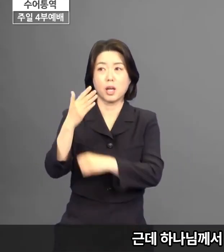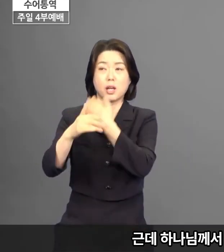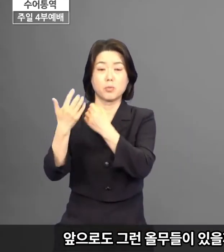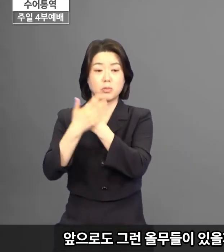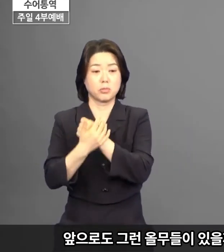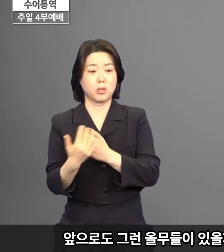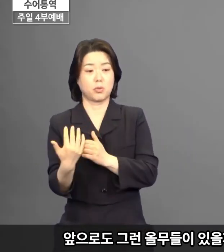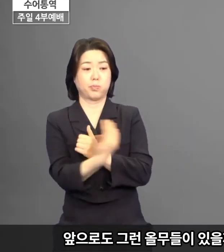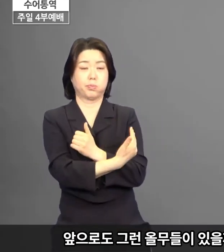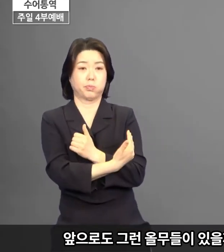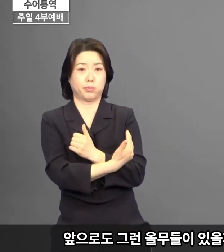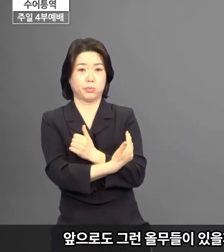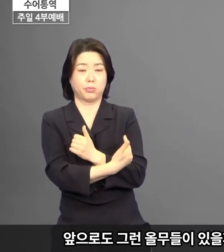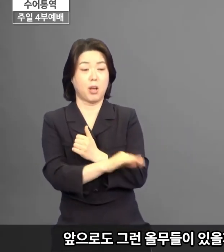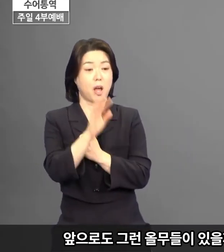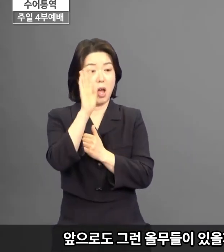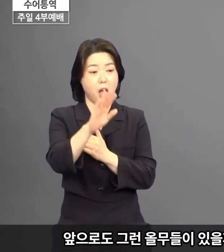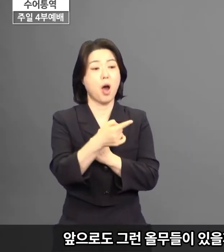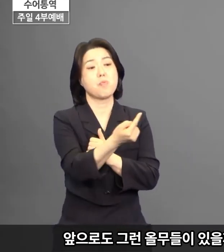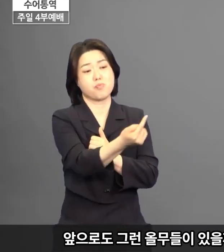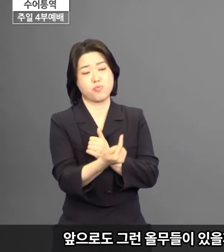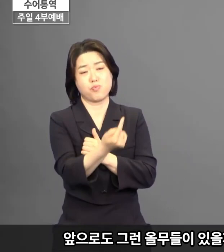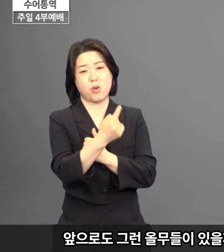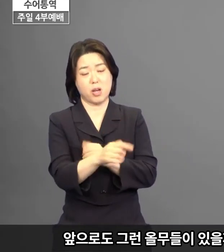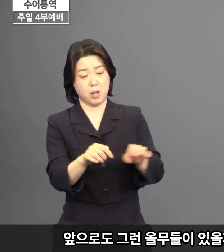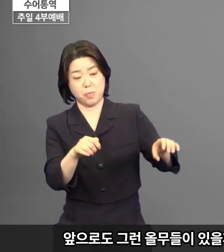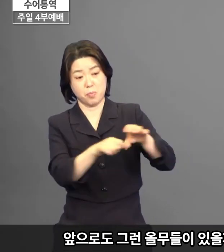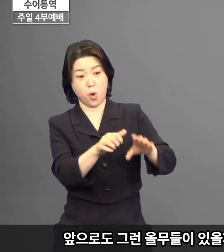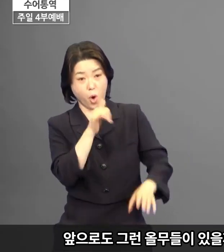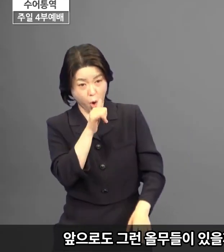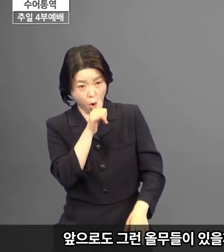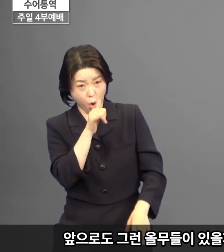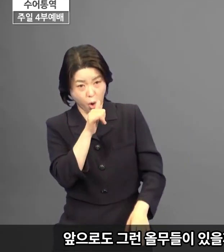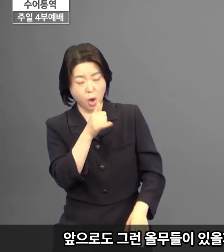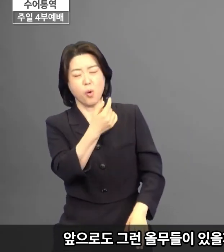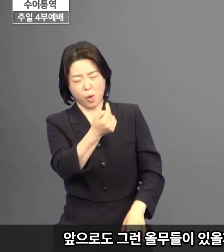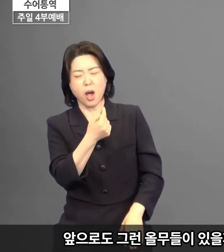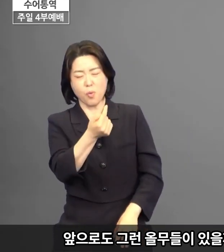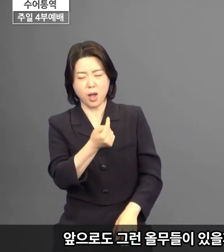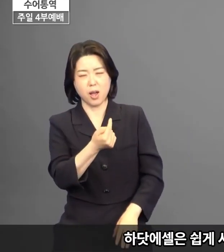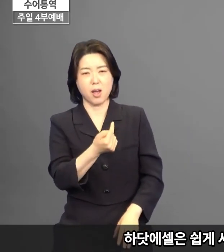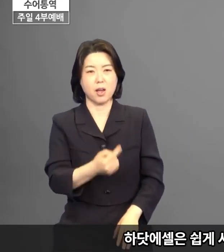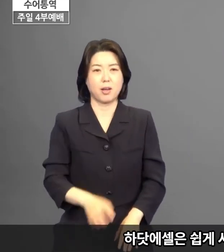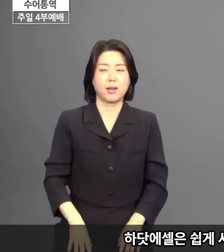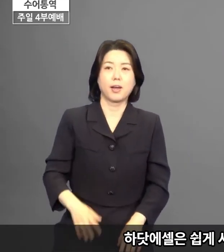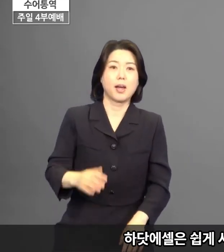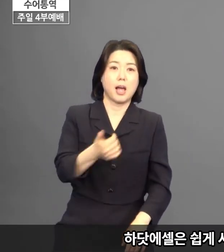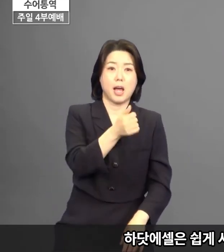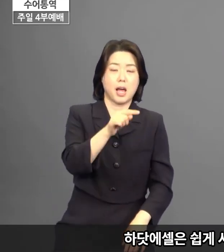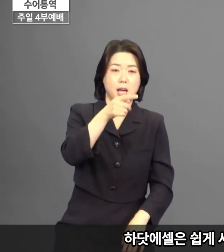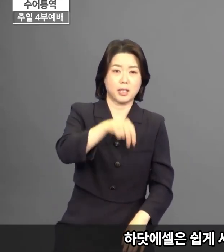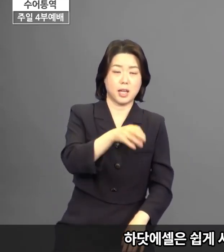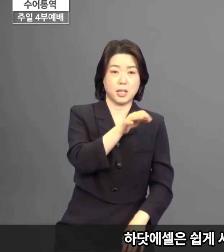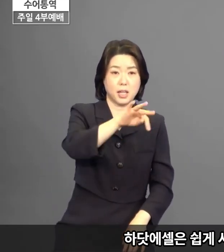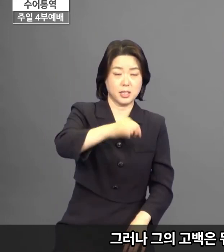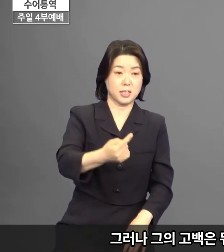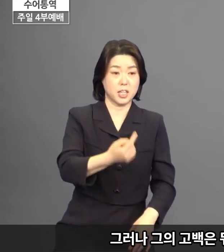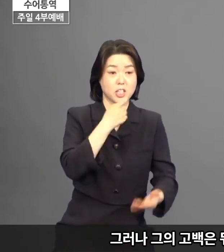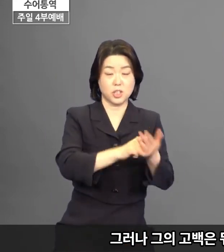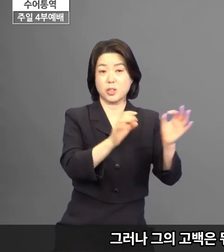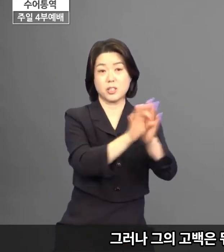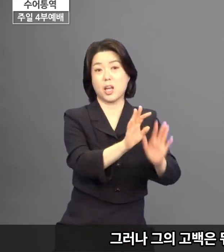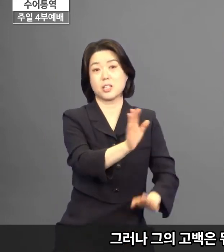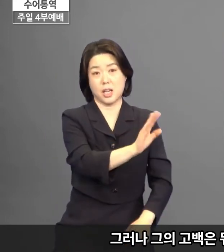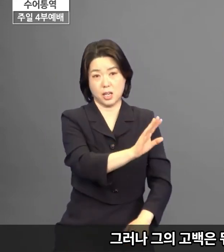지켜주셨고, 앞으로도 그런 올무들이 있을까요? 없을까요? 여러분, 있어요. 하단에서는 쉽게 사라지지 않기 때문에.